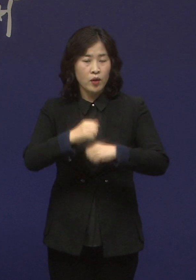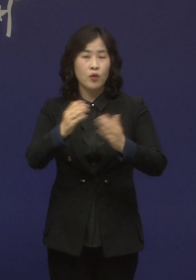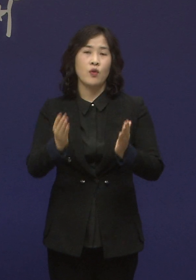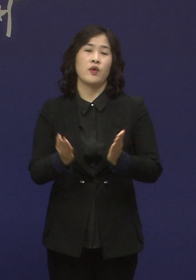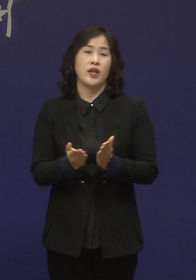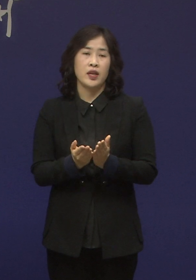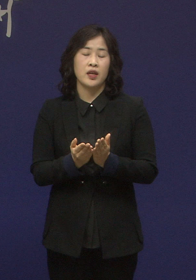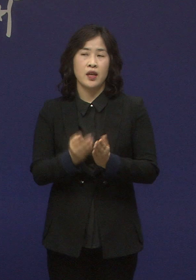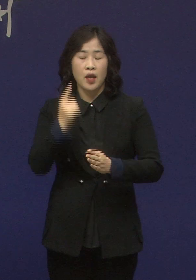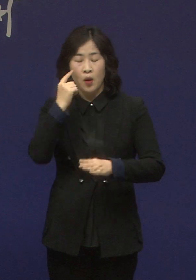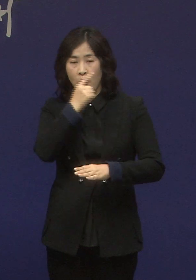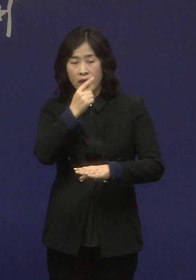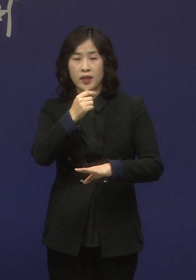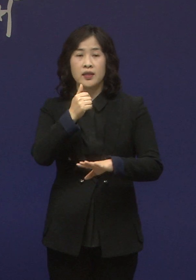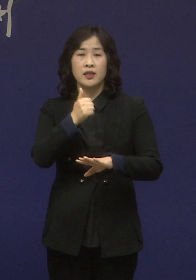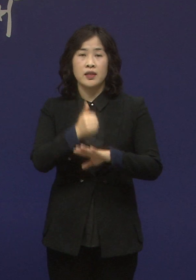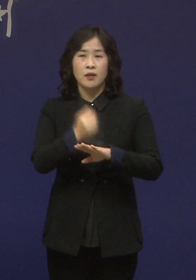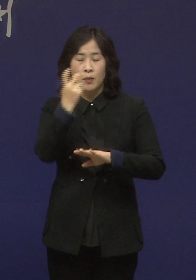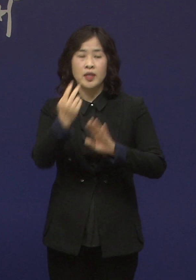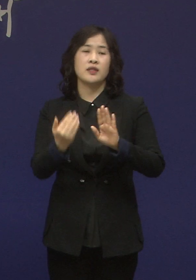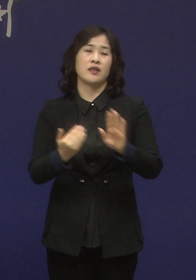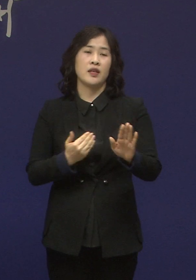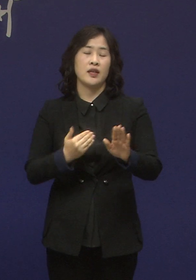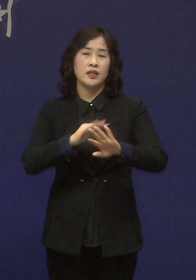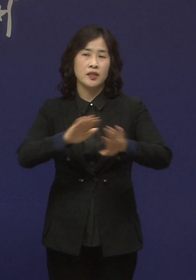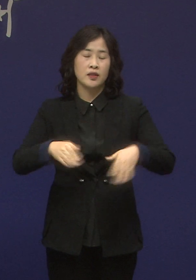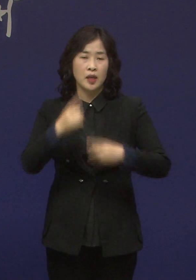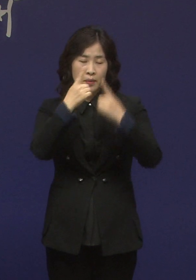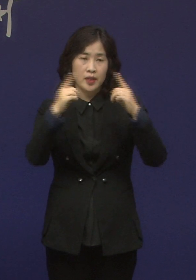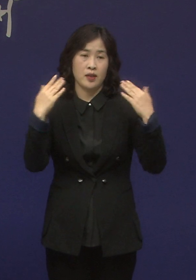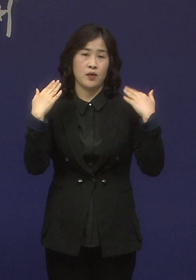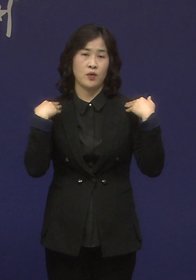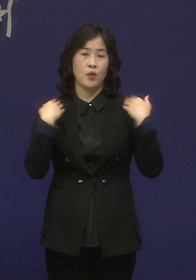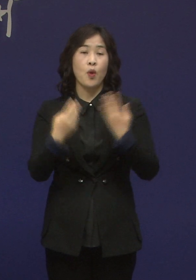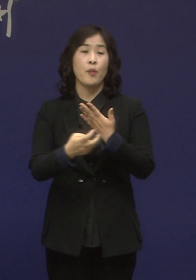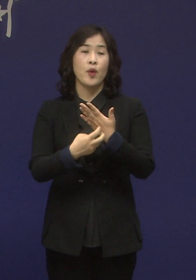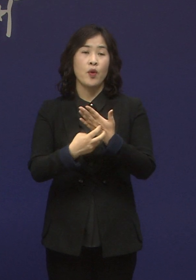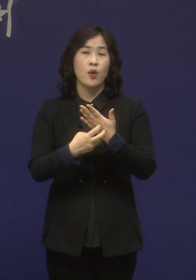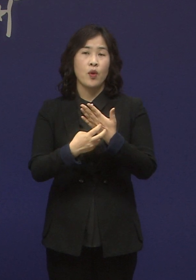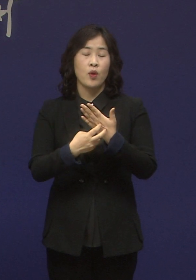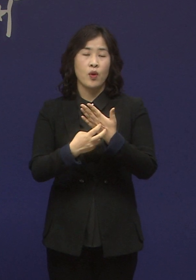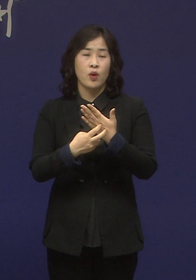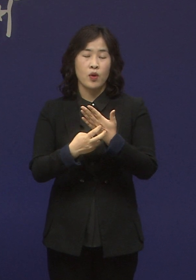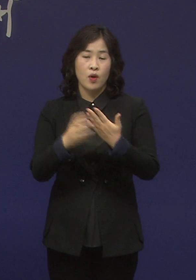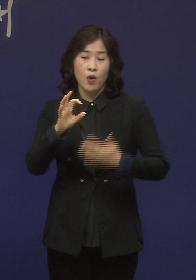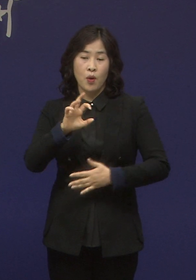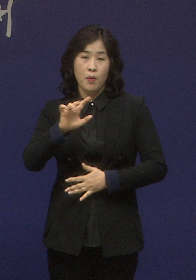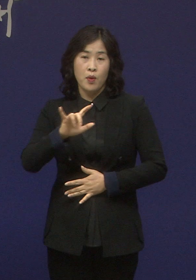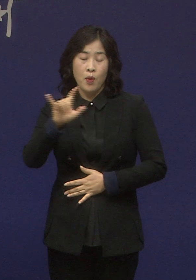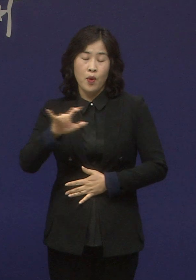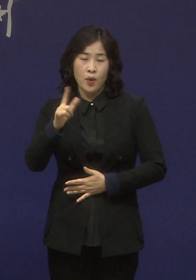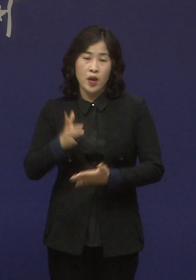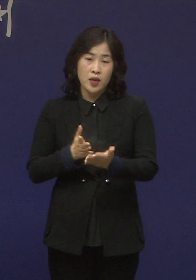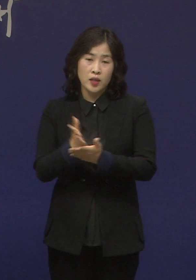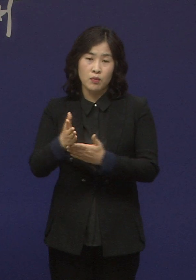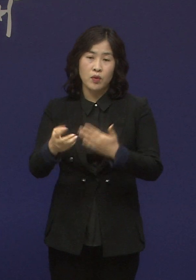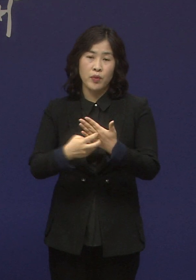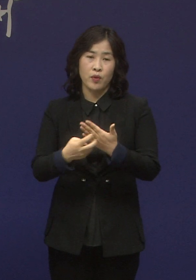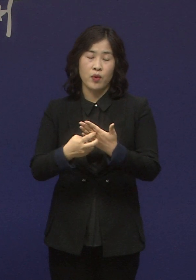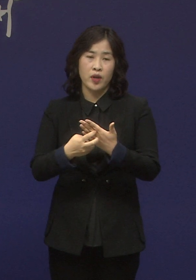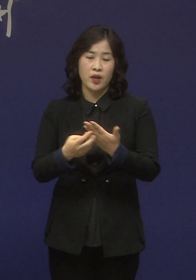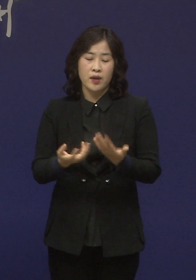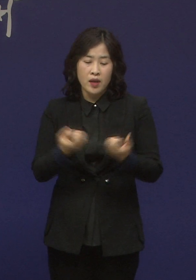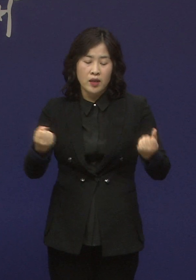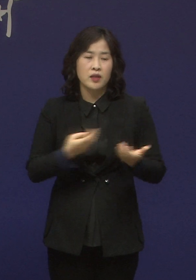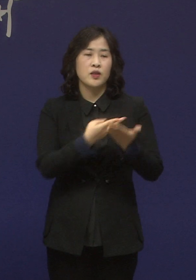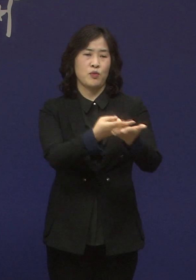전남보건환경연구원의 확인 검사 이전에 전남대학교 병원 음압병실에 격리 입원